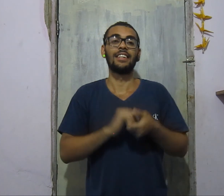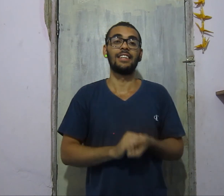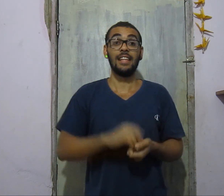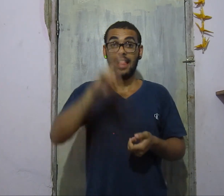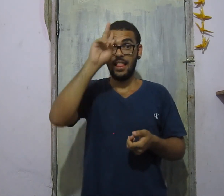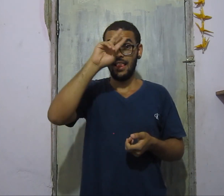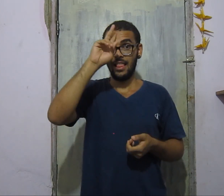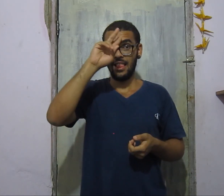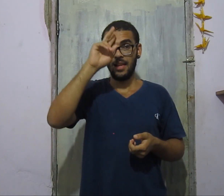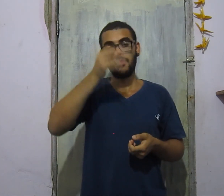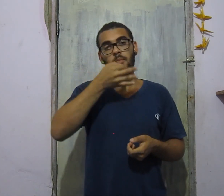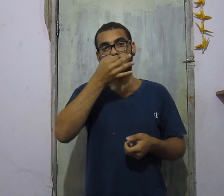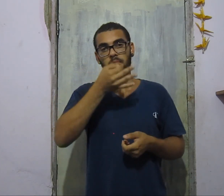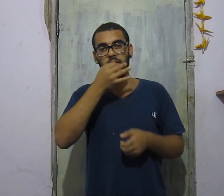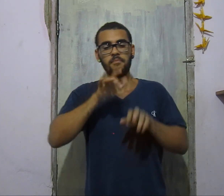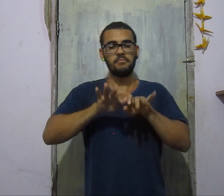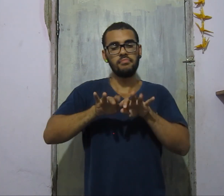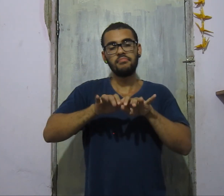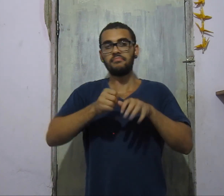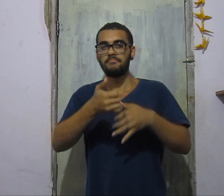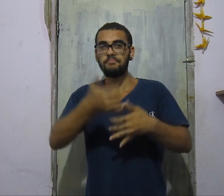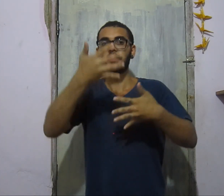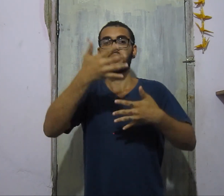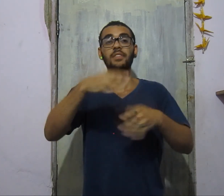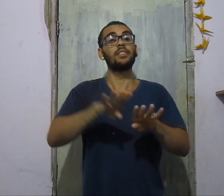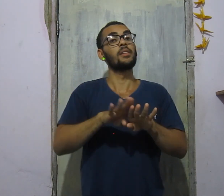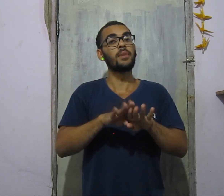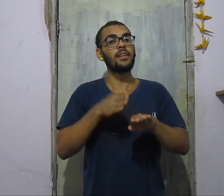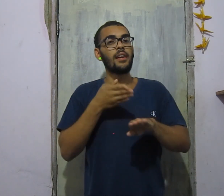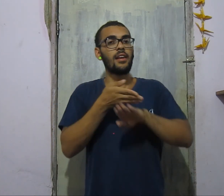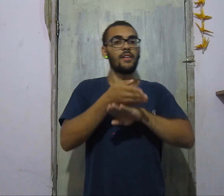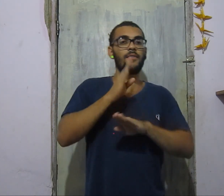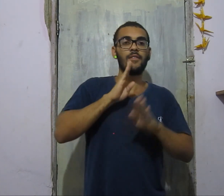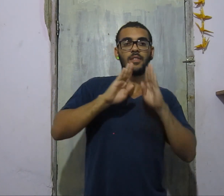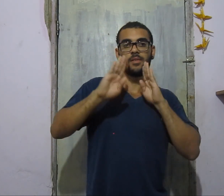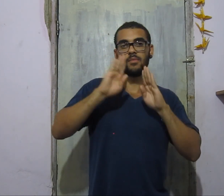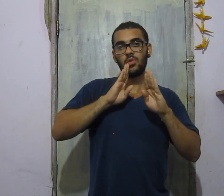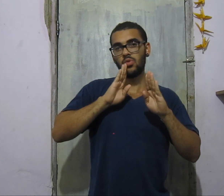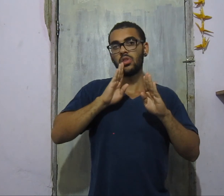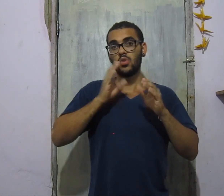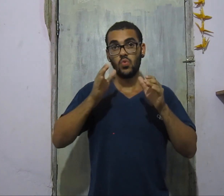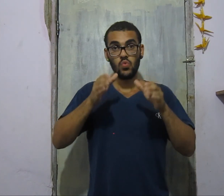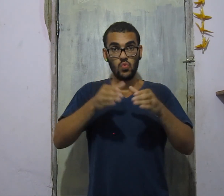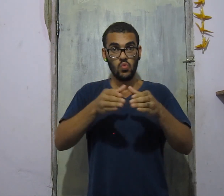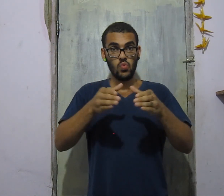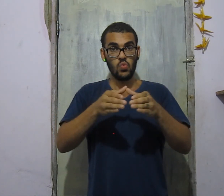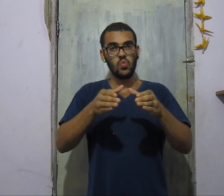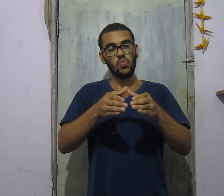sociais. Também lembra de comentar o vídeo e entrar no nosso grupo no